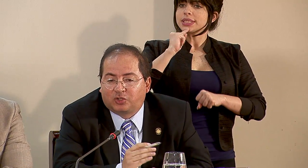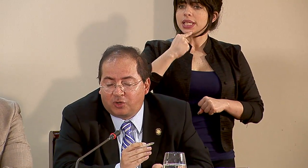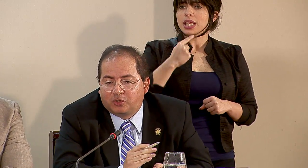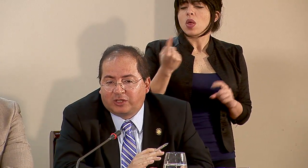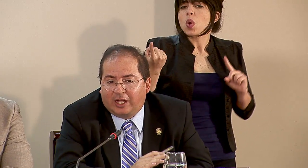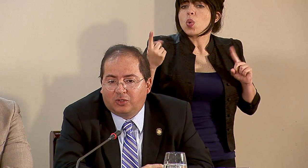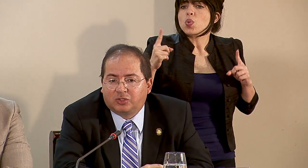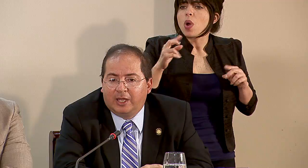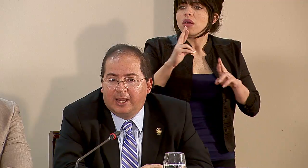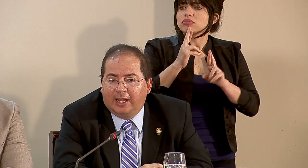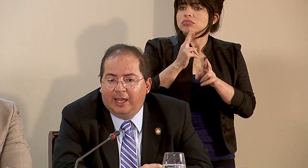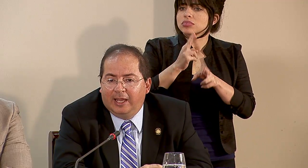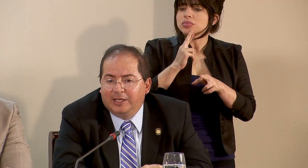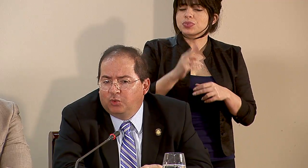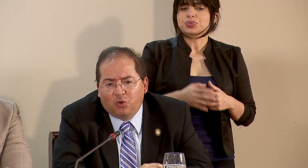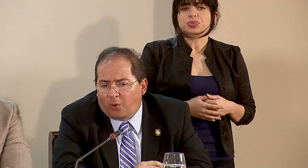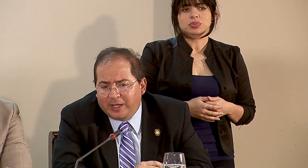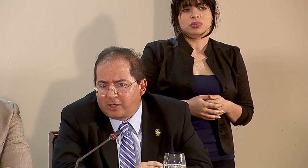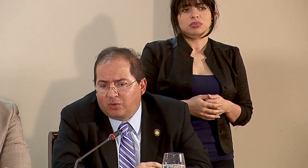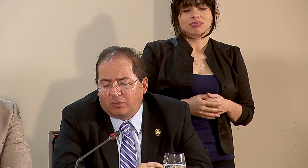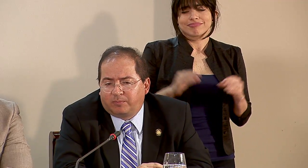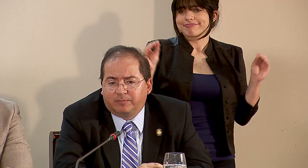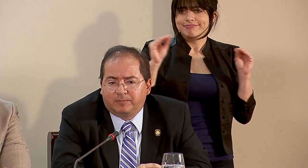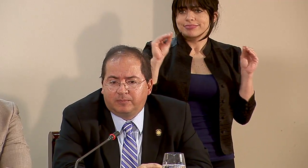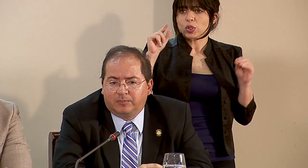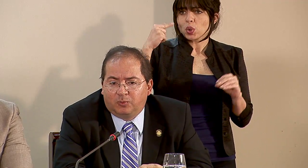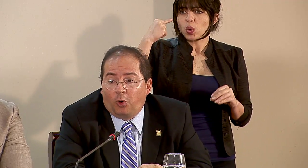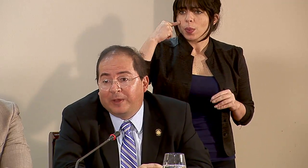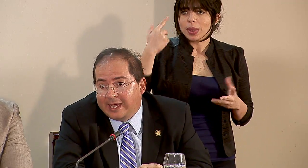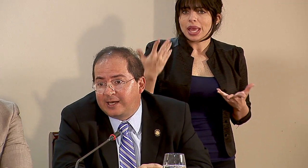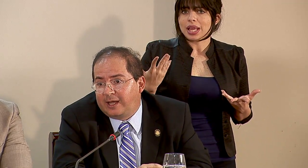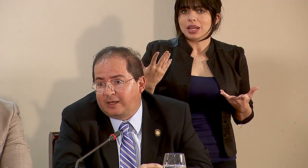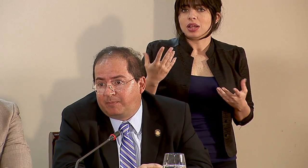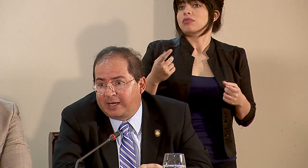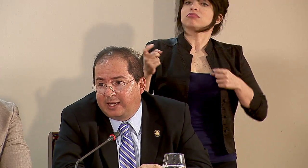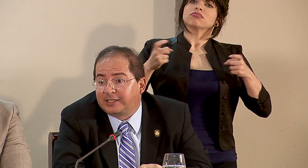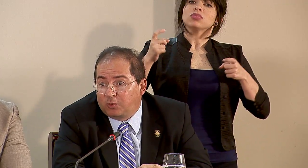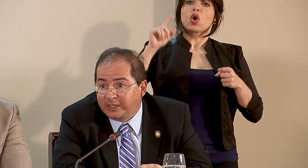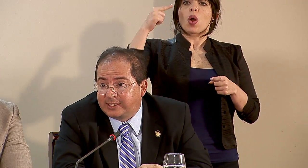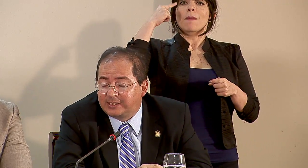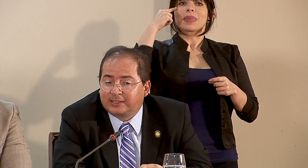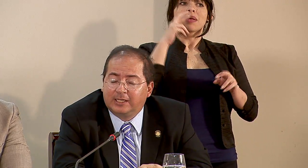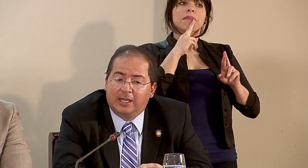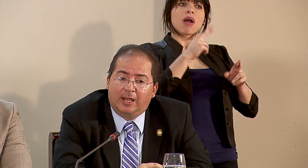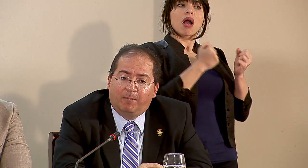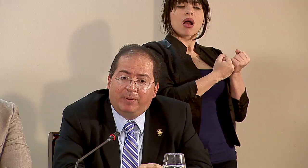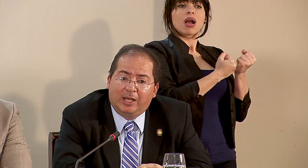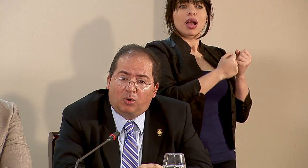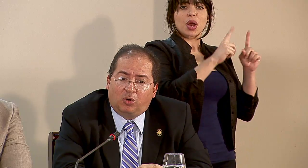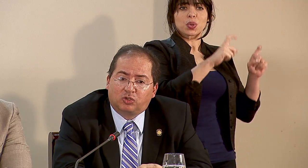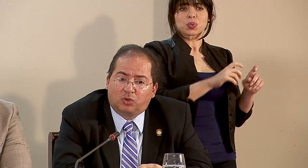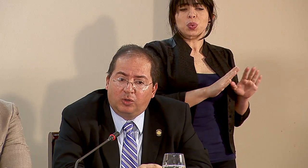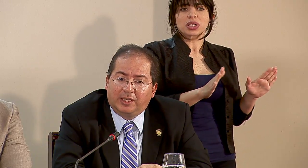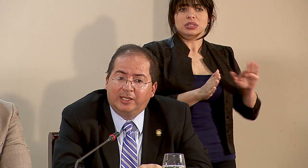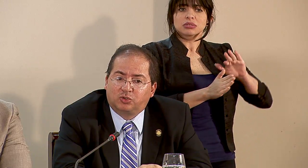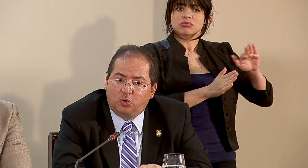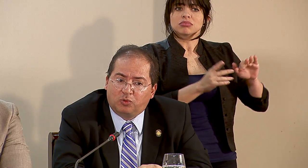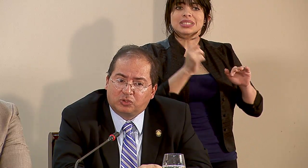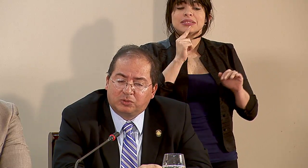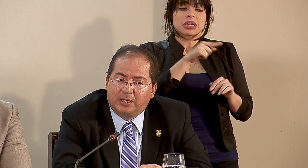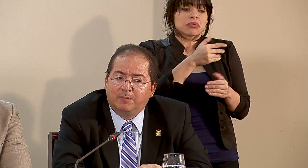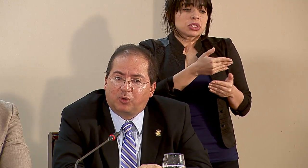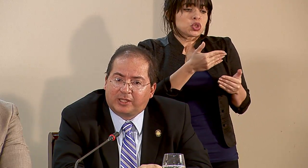cuáles son los resultados ningún gobierno gobierna para las encuestas pero son